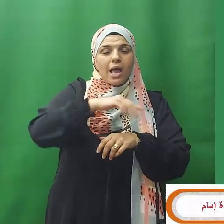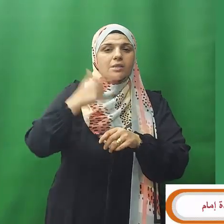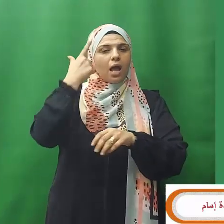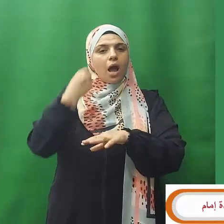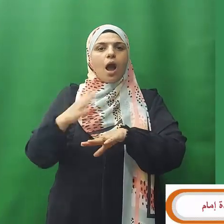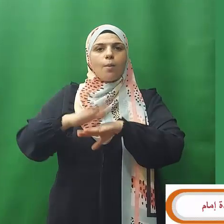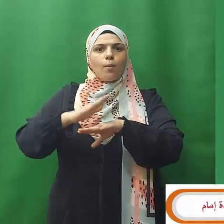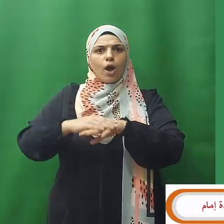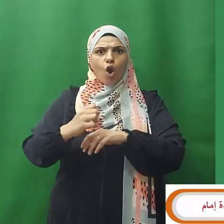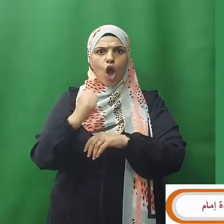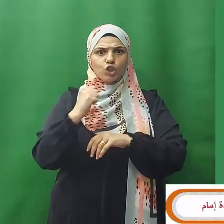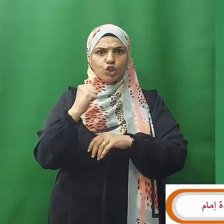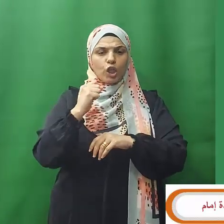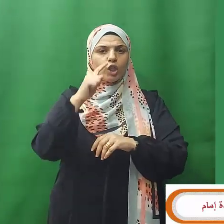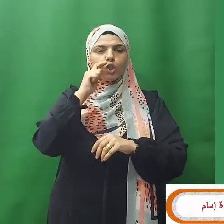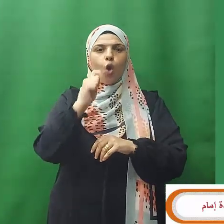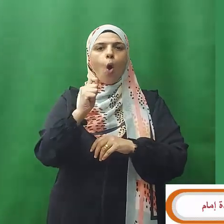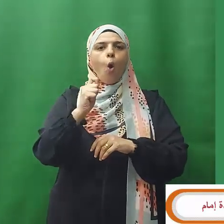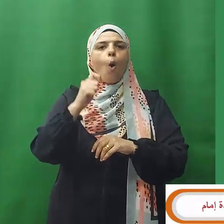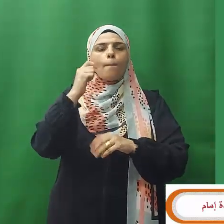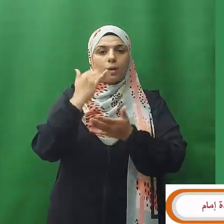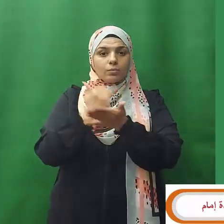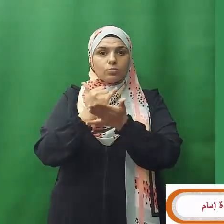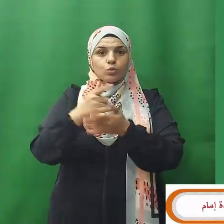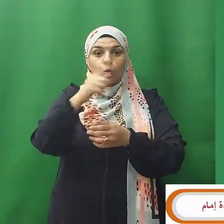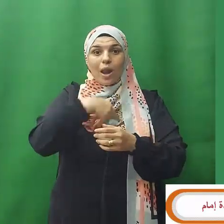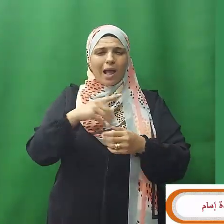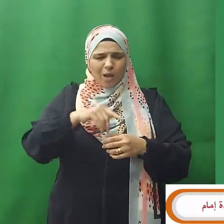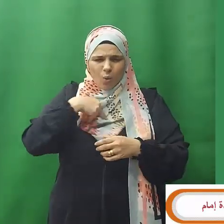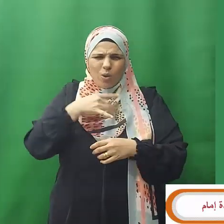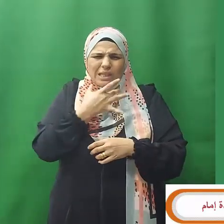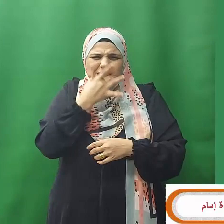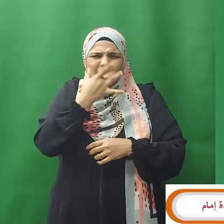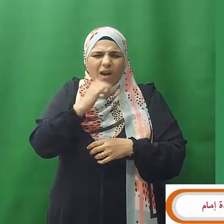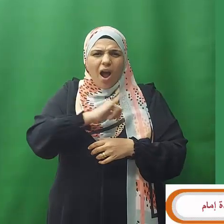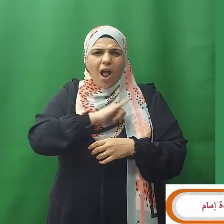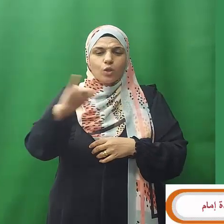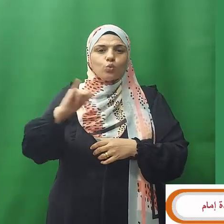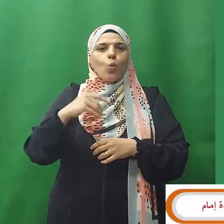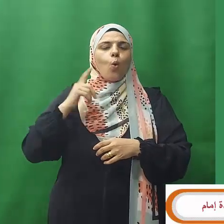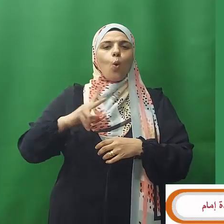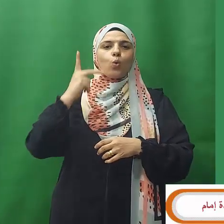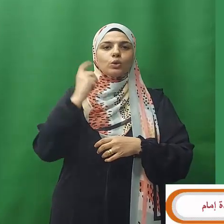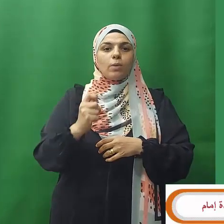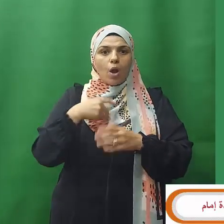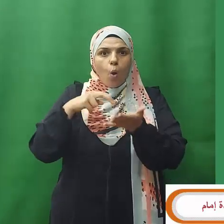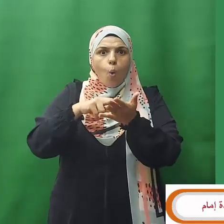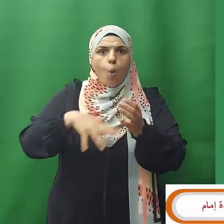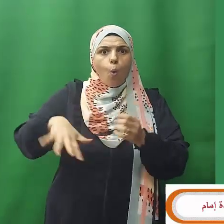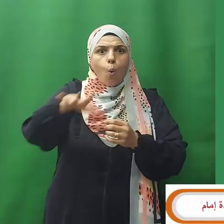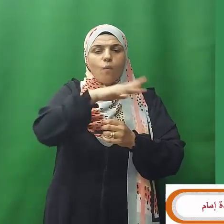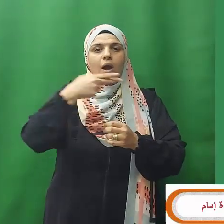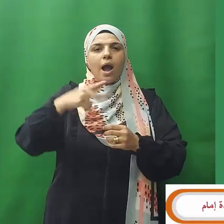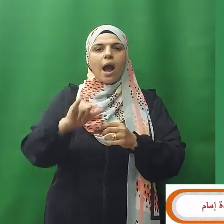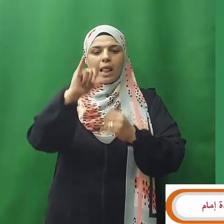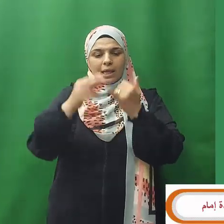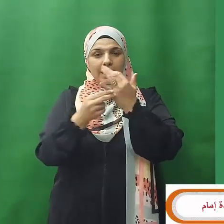عمر واصدقهم حياء عثمان واقضاهم علي وافرضهم زيد بن ثابت واقراهم